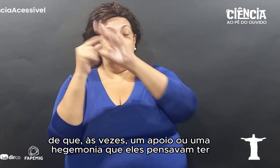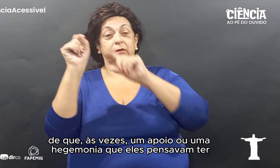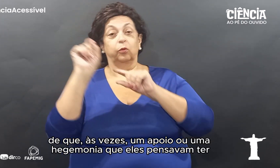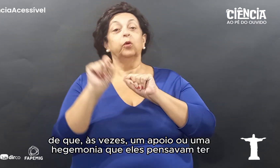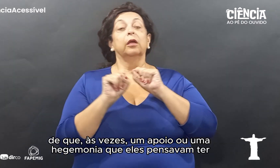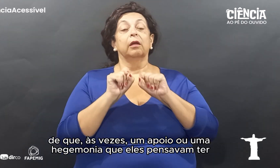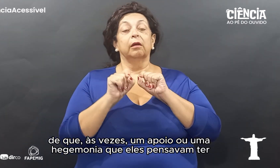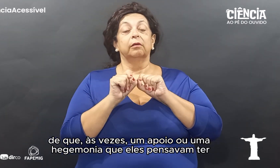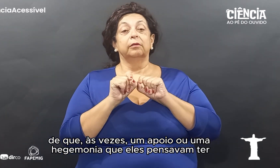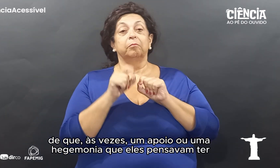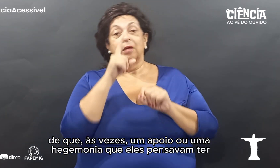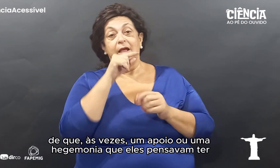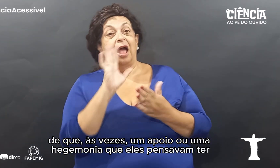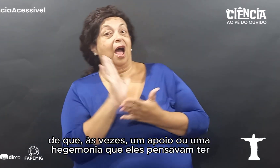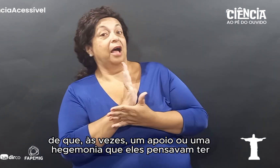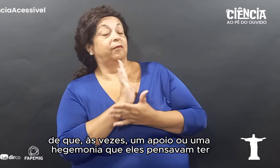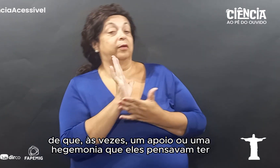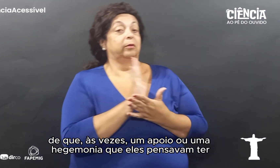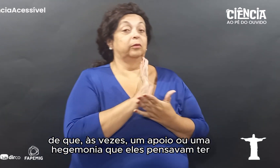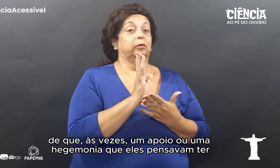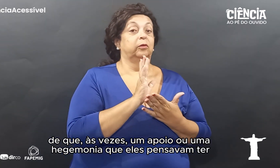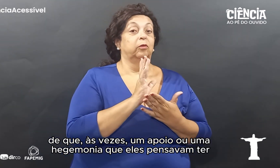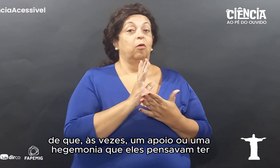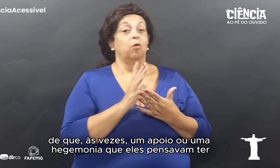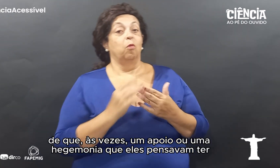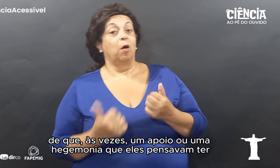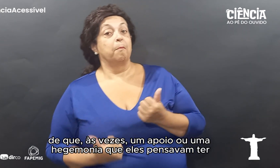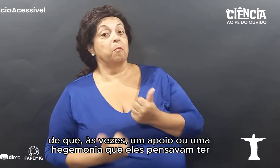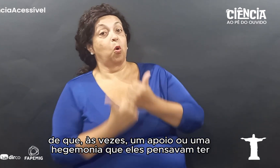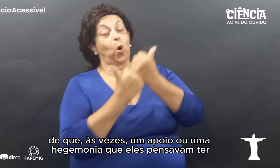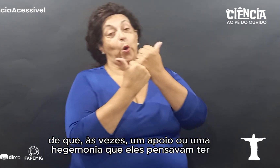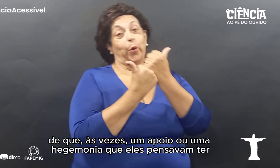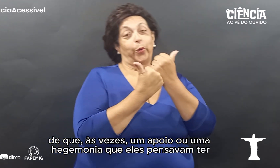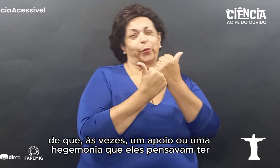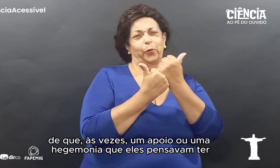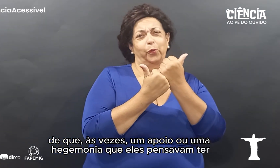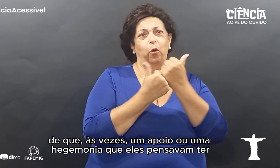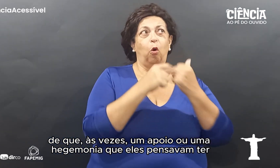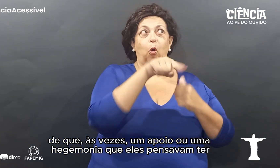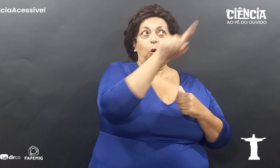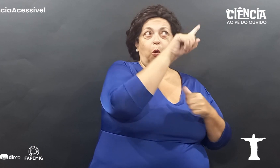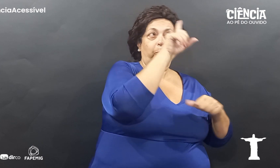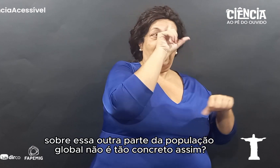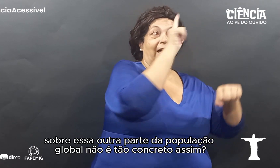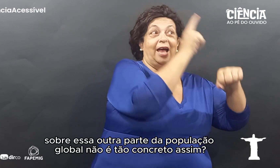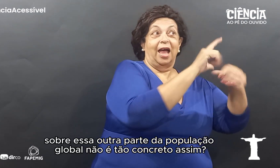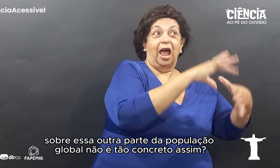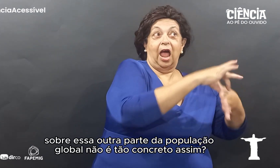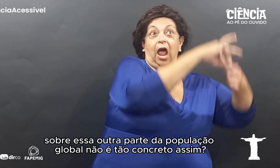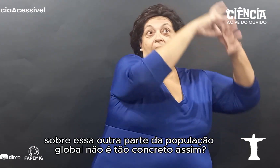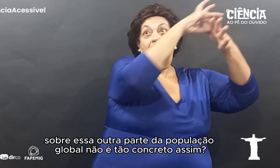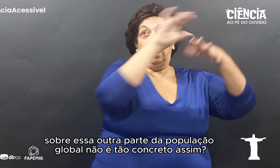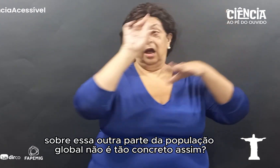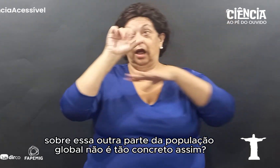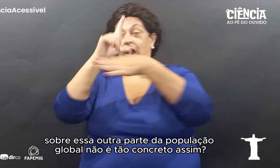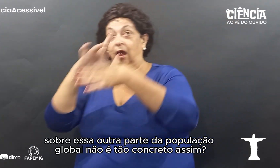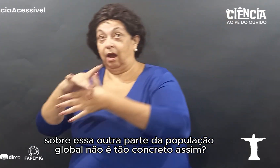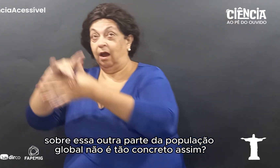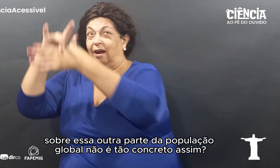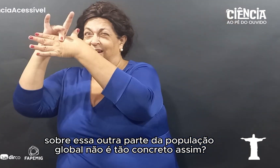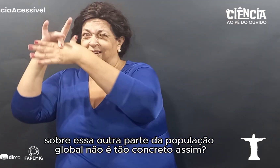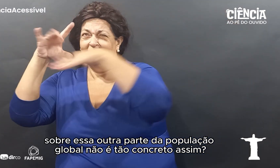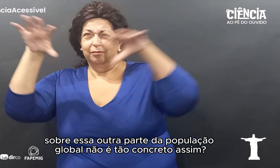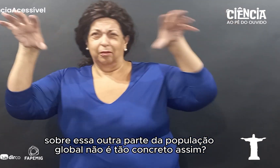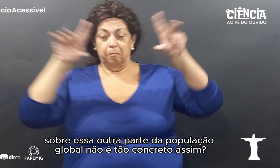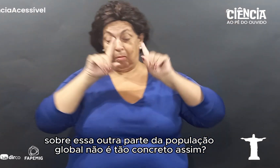de que, às vezes, um apoio ou uma hegemonia que eles pensavam ter sobre essa outra